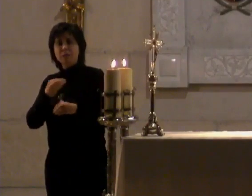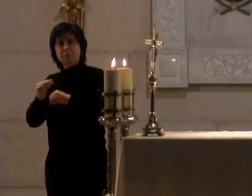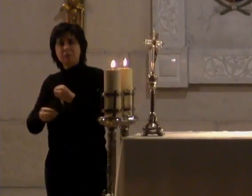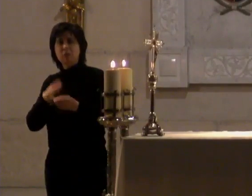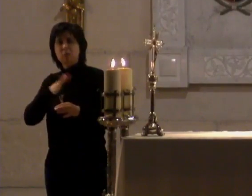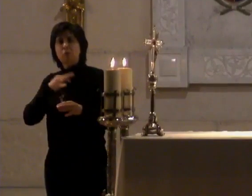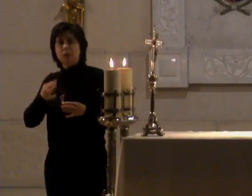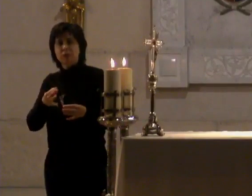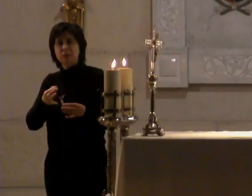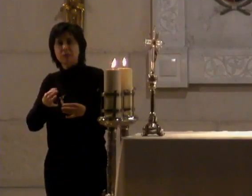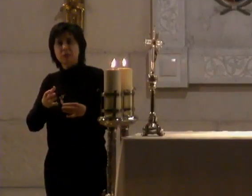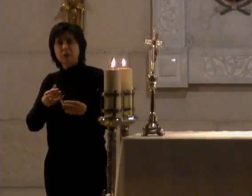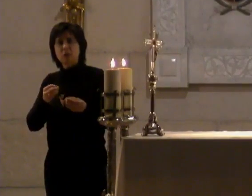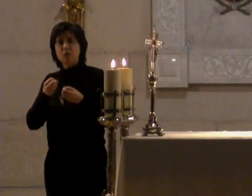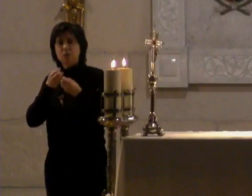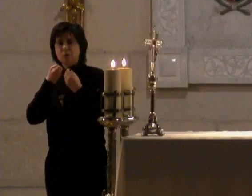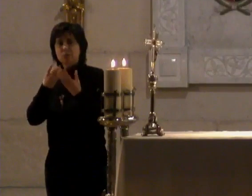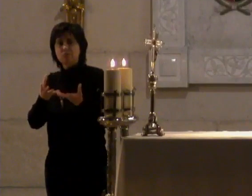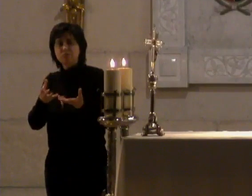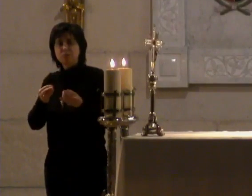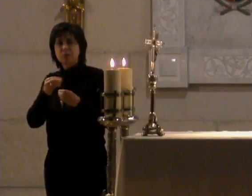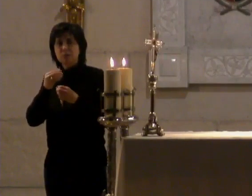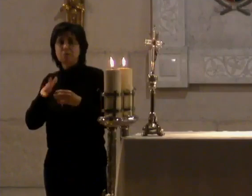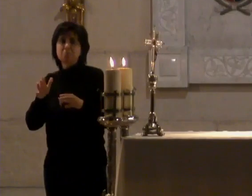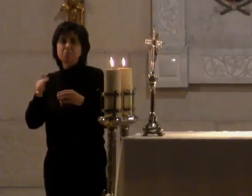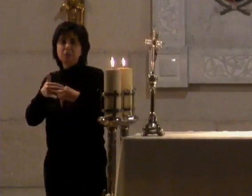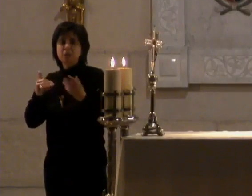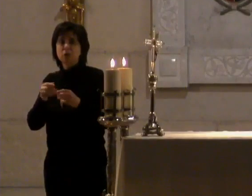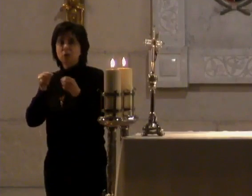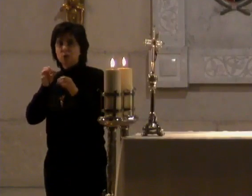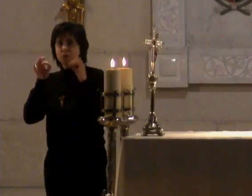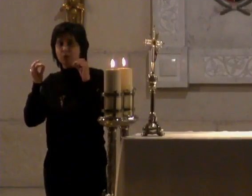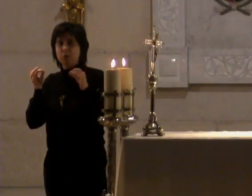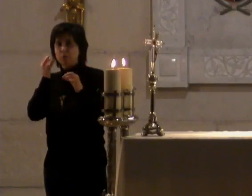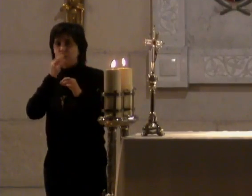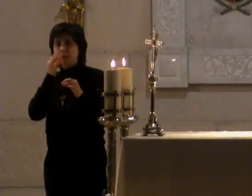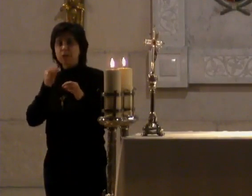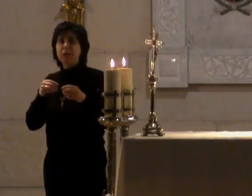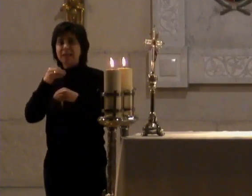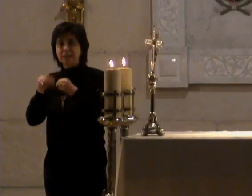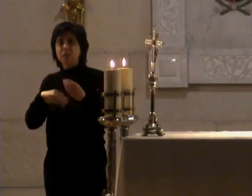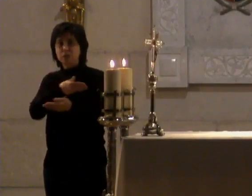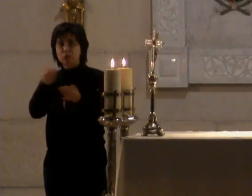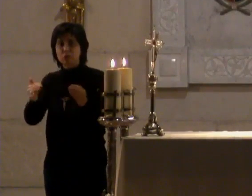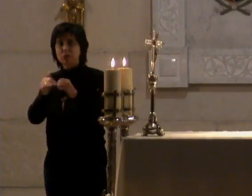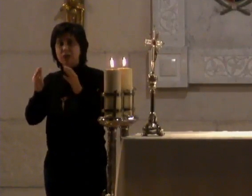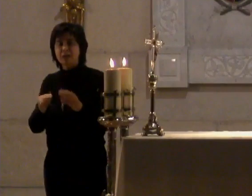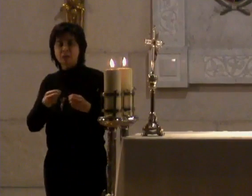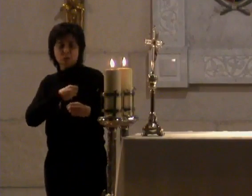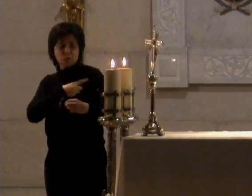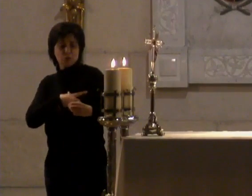hacer mientras yo estoy comulgando? Pues haced esa comunión espiritual en vuestro